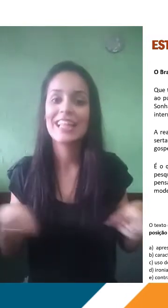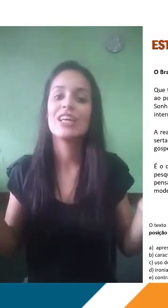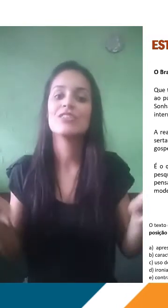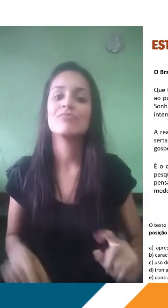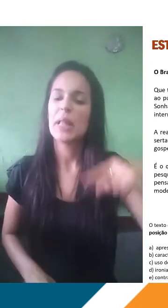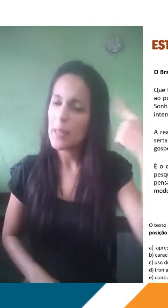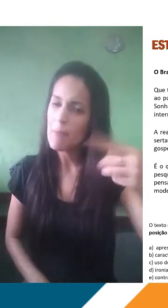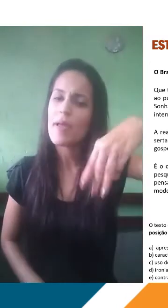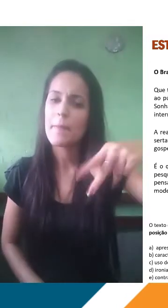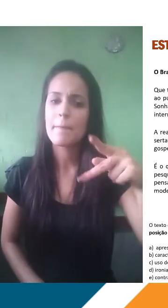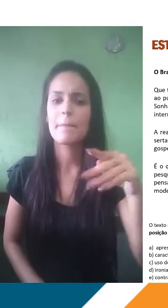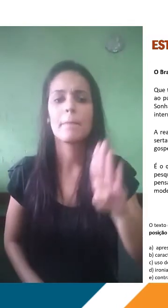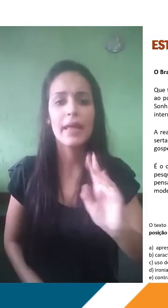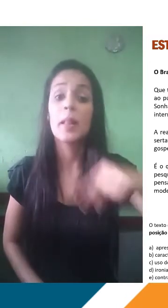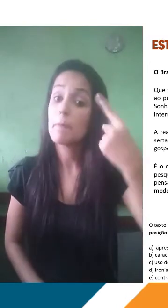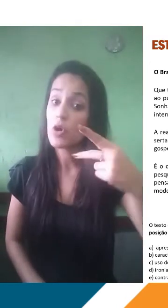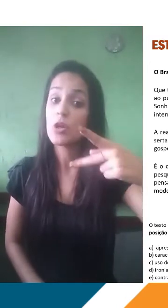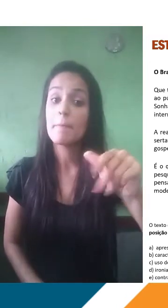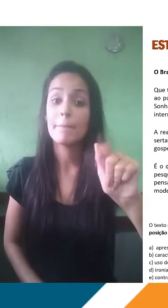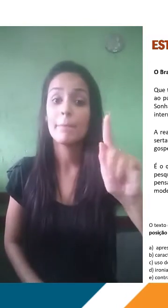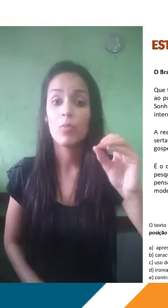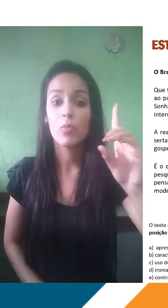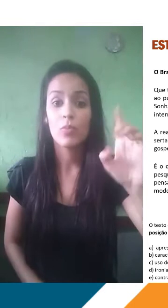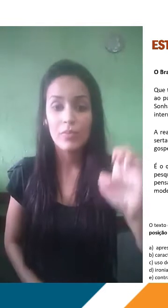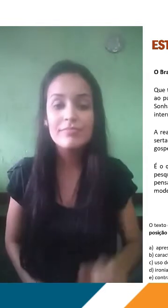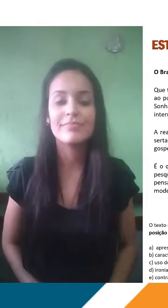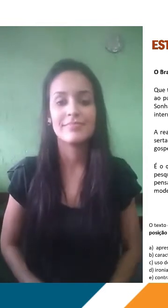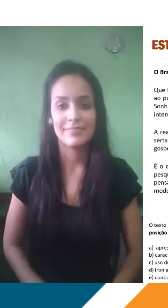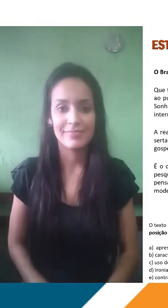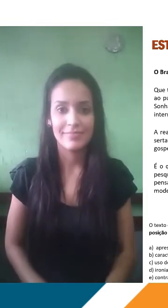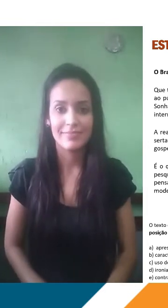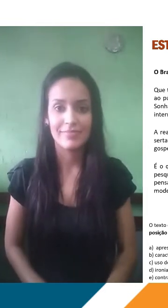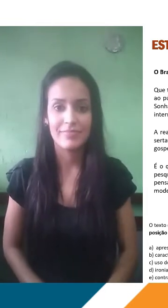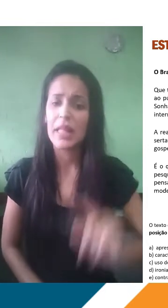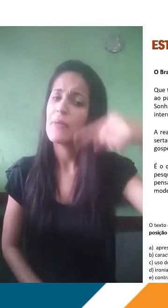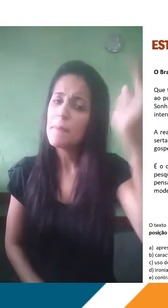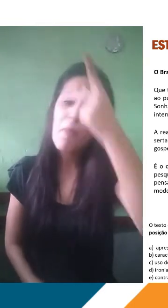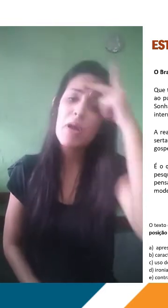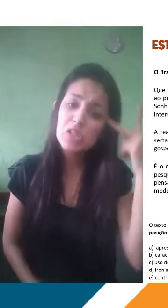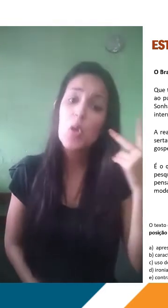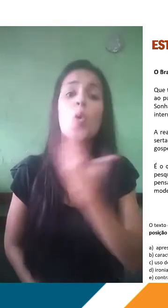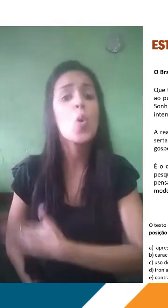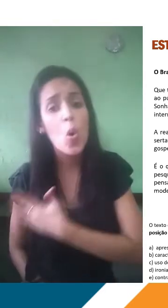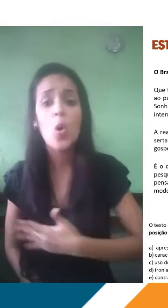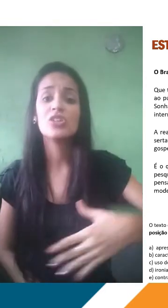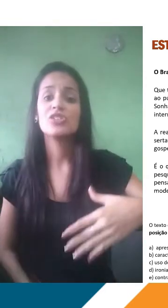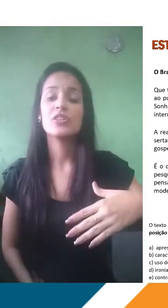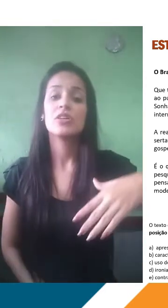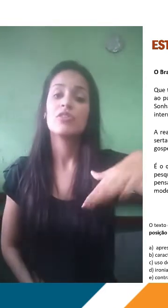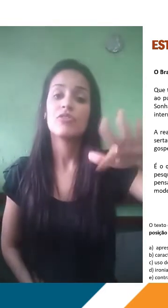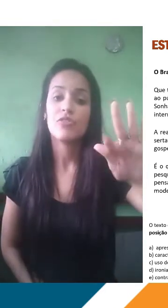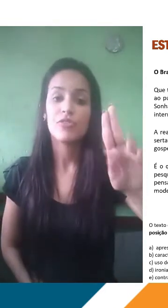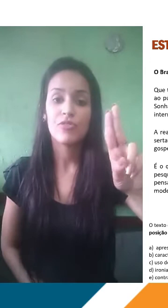Outros gêneros em ascensão, sobretudo entre as classes C, D e E, são o funk e o religioso Em especial o